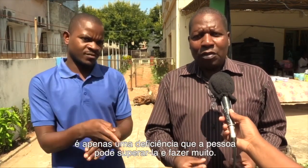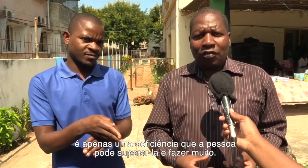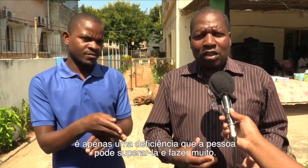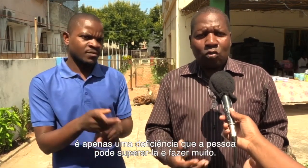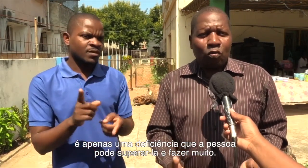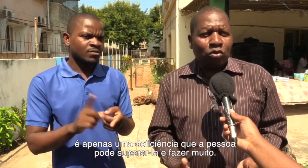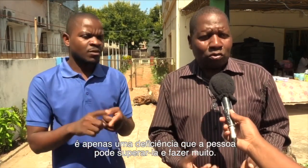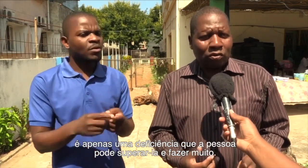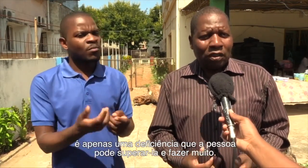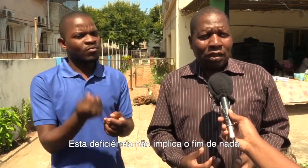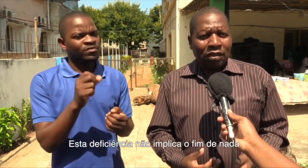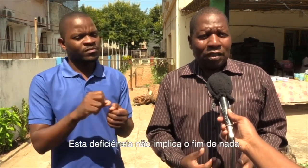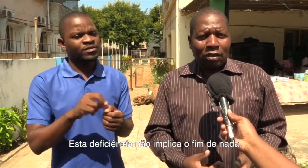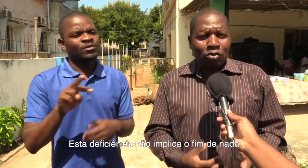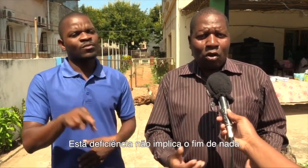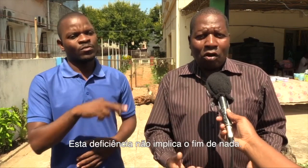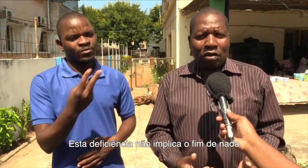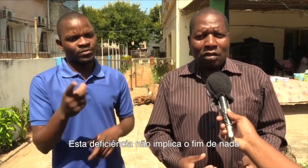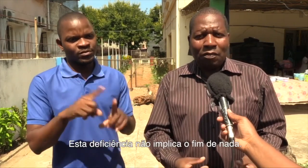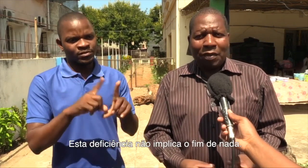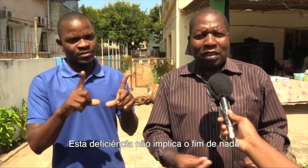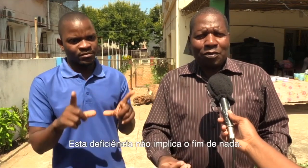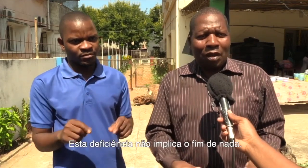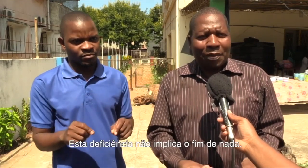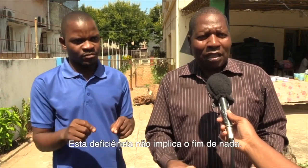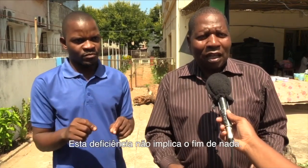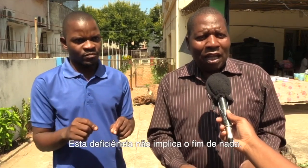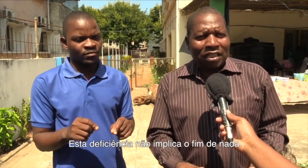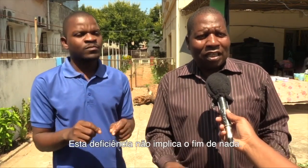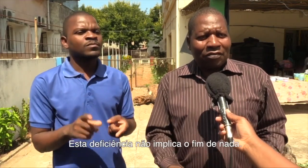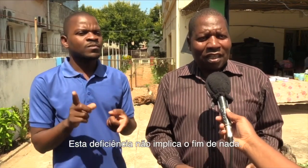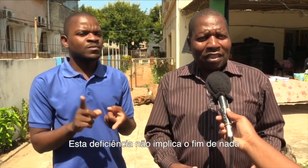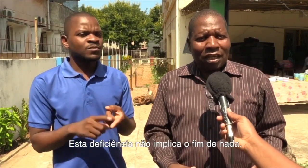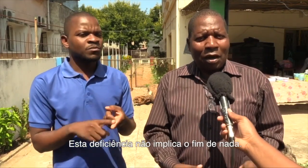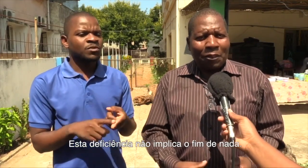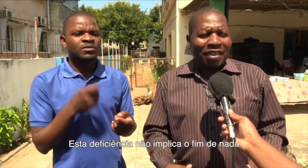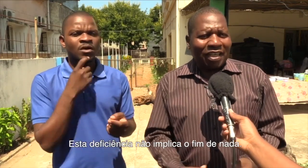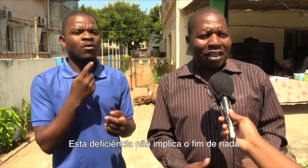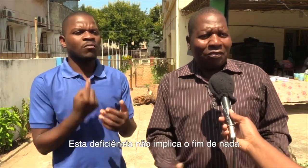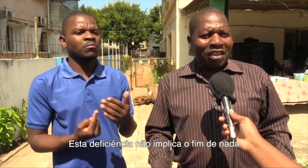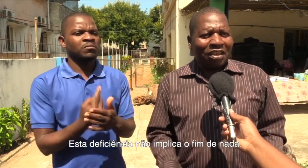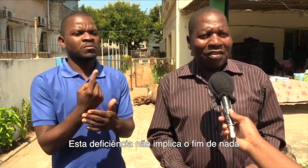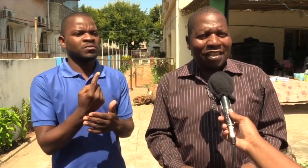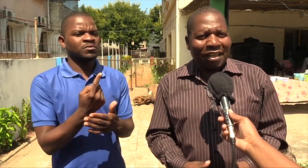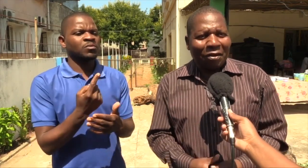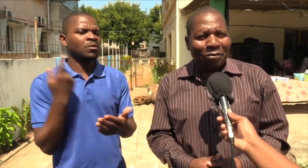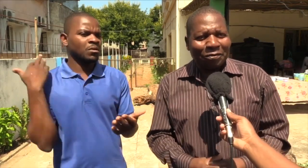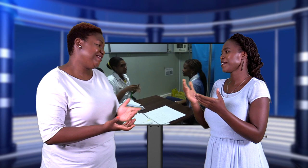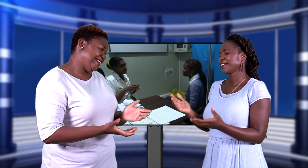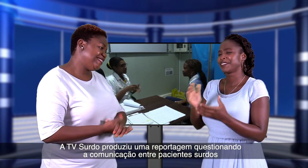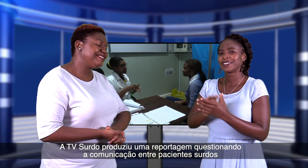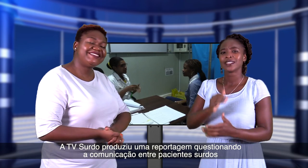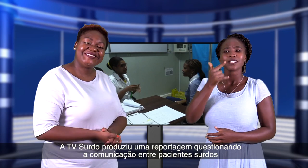pode, pelo menos, fazer o mundo. Não só que faça a pessoa apanhar essa deficiência, pensar que é de vez na vida.